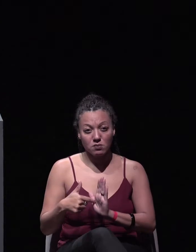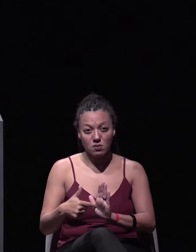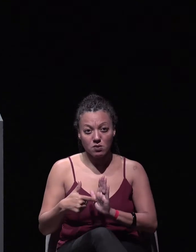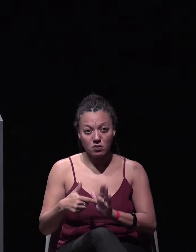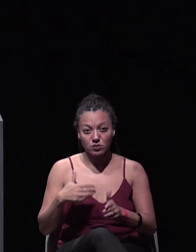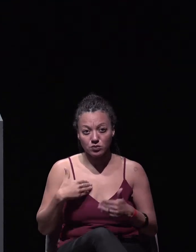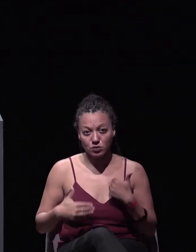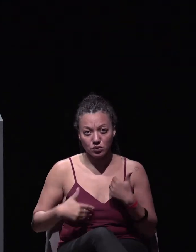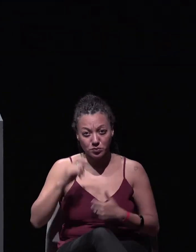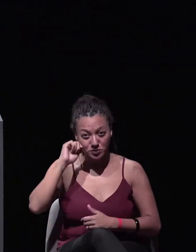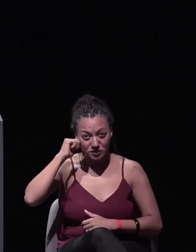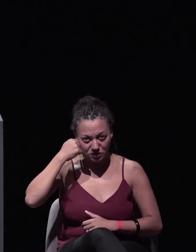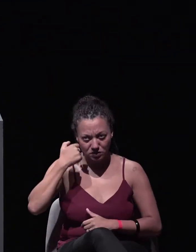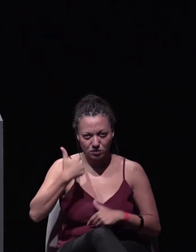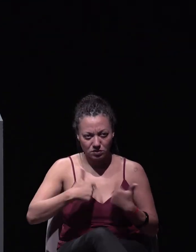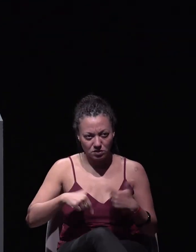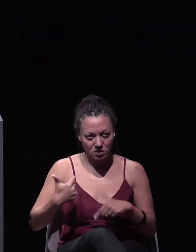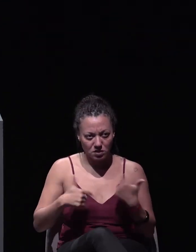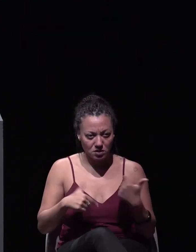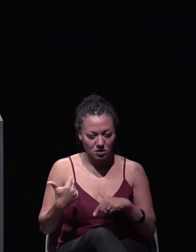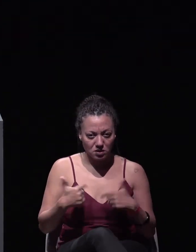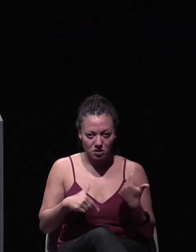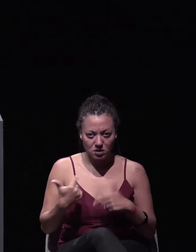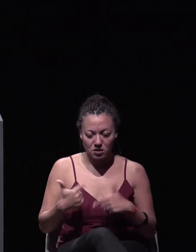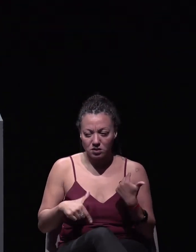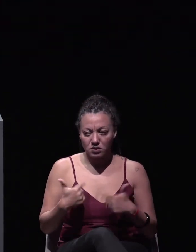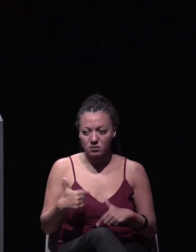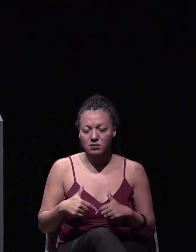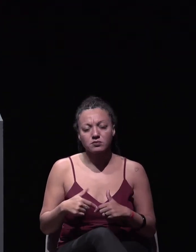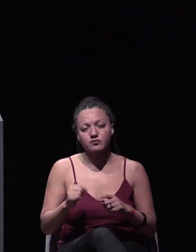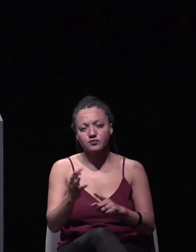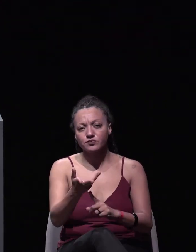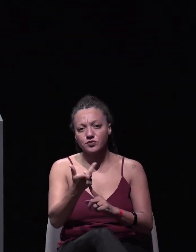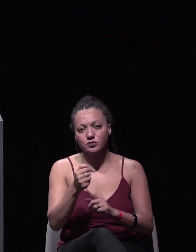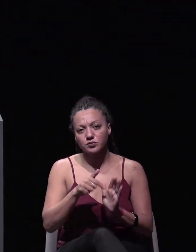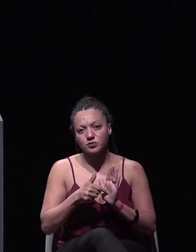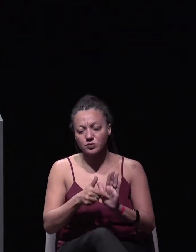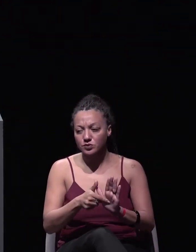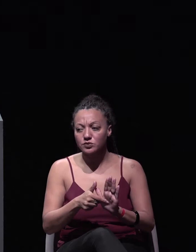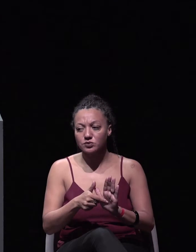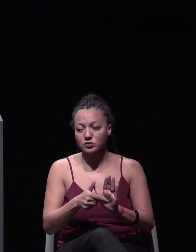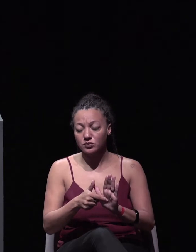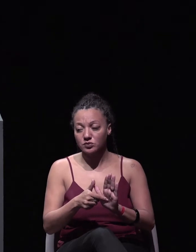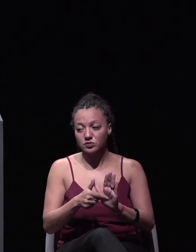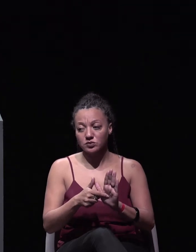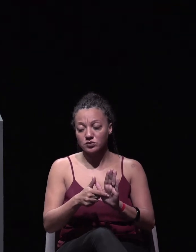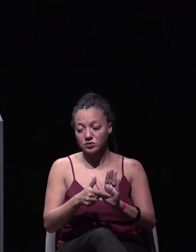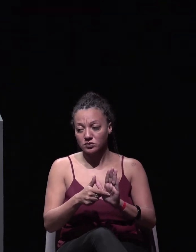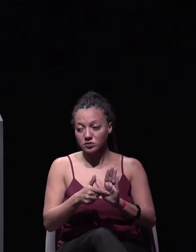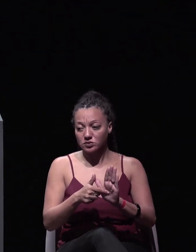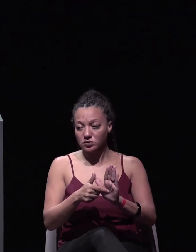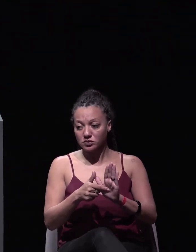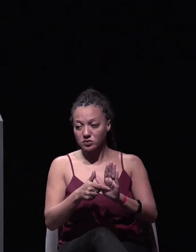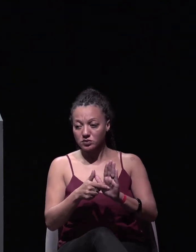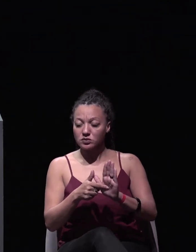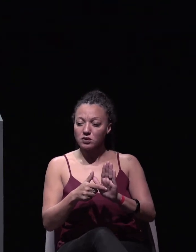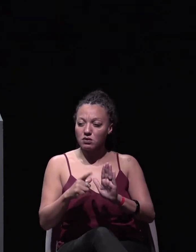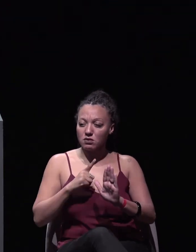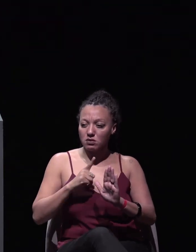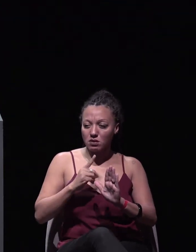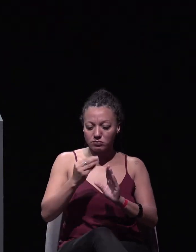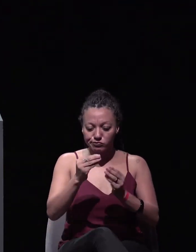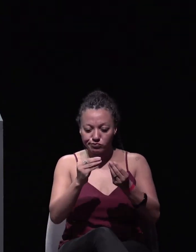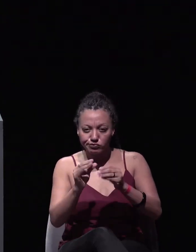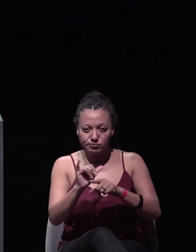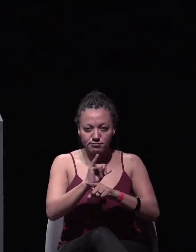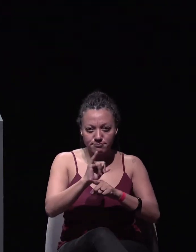um corpo que trabalha, e toda essa fatura dessa obra é uma obra que se constitui, né, nessa manipulação,